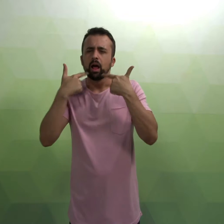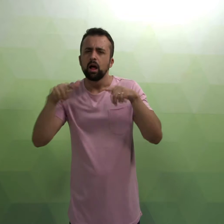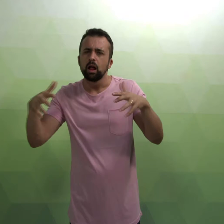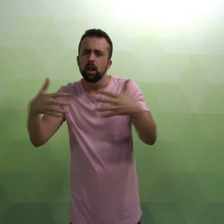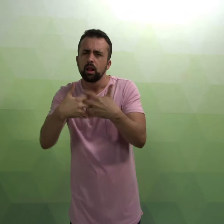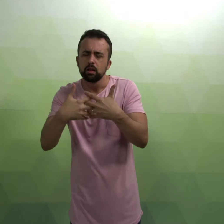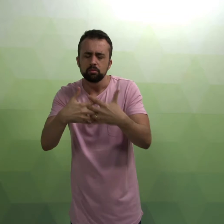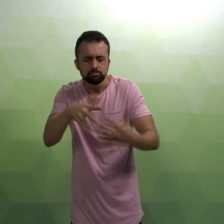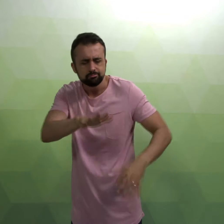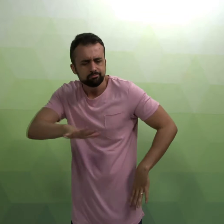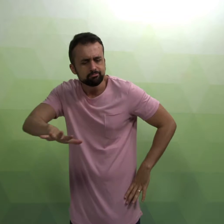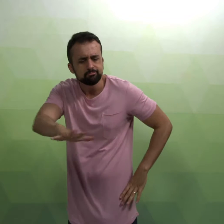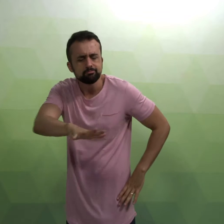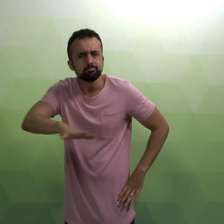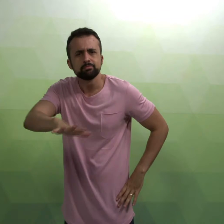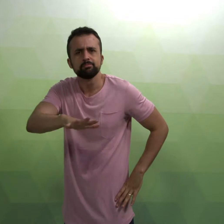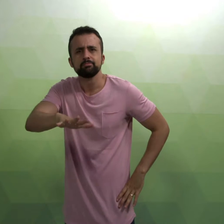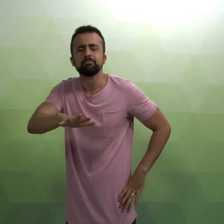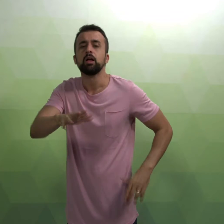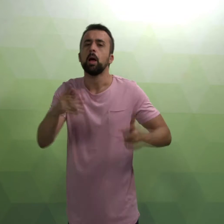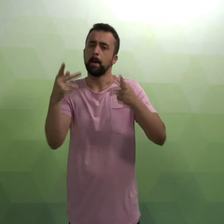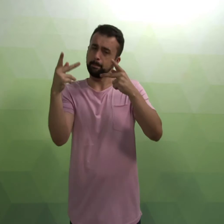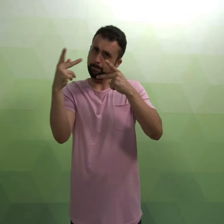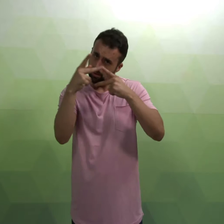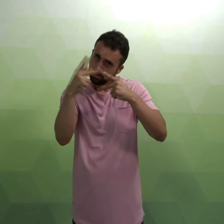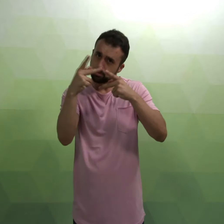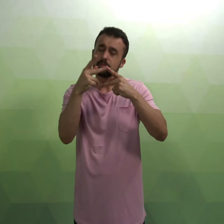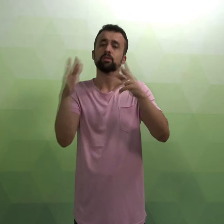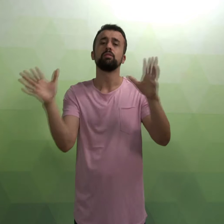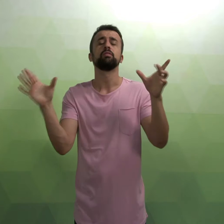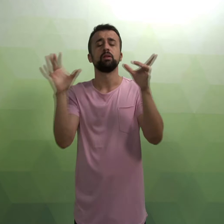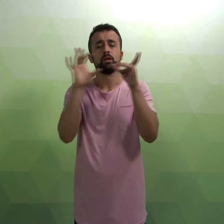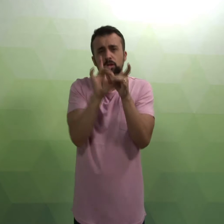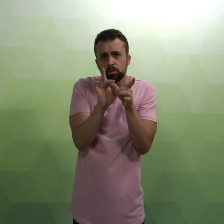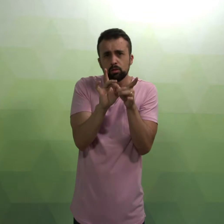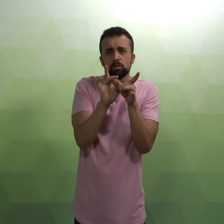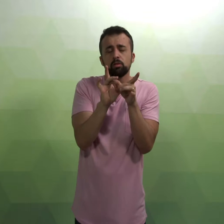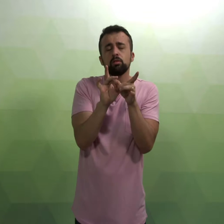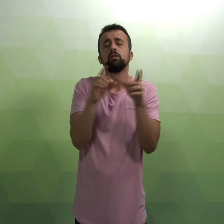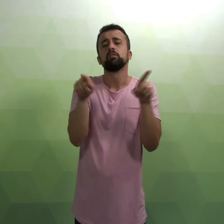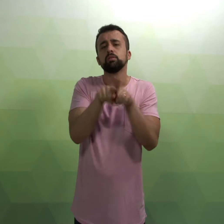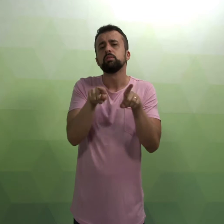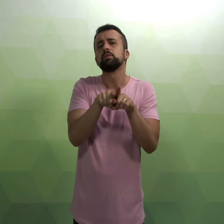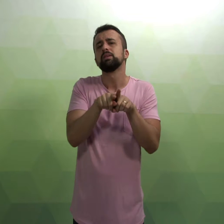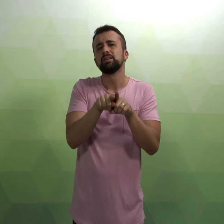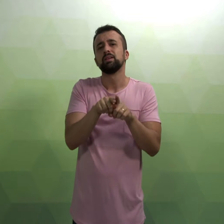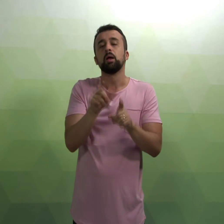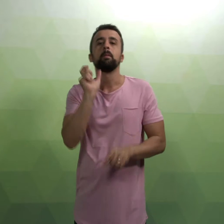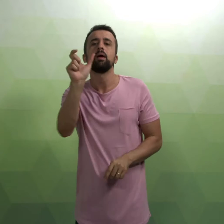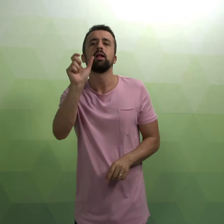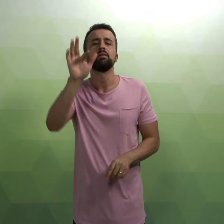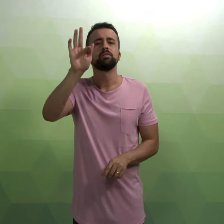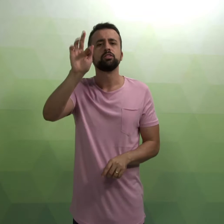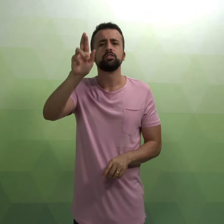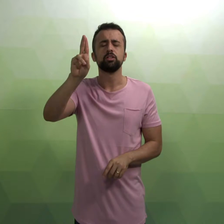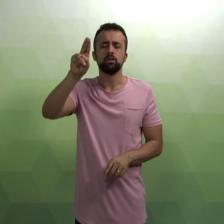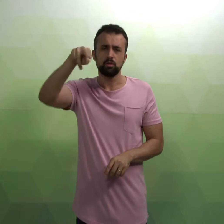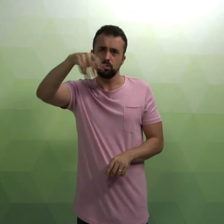Percebe-se nesta fase da interlíngua o uso de preposições e conjunções e outras palavras de